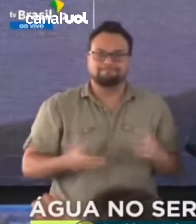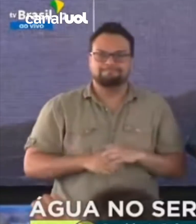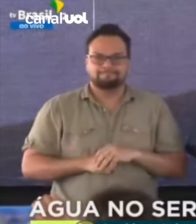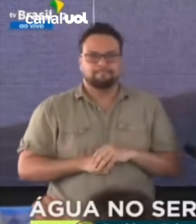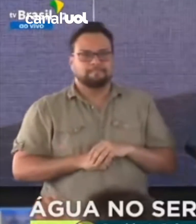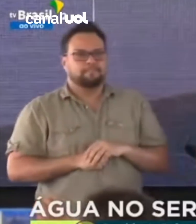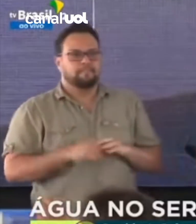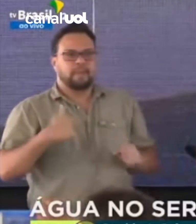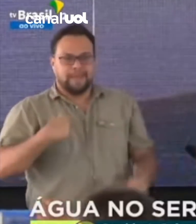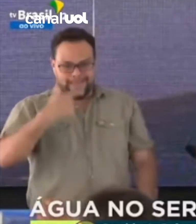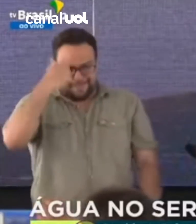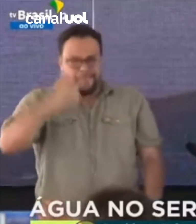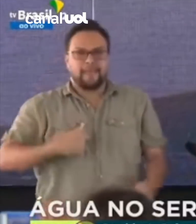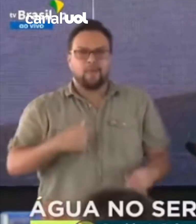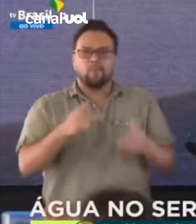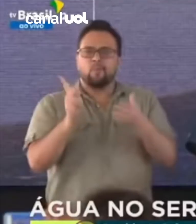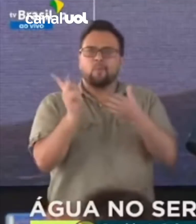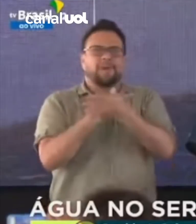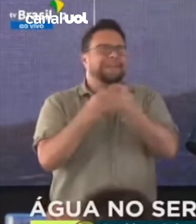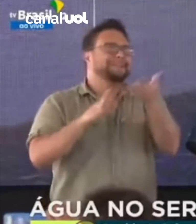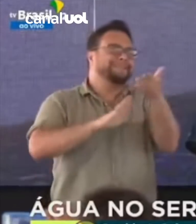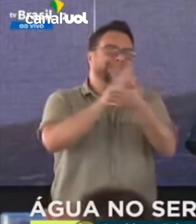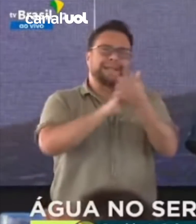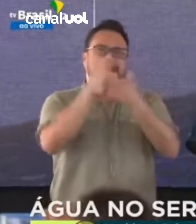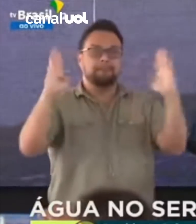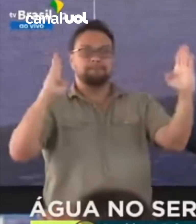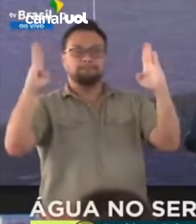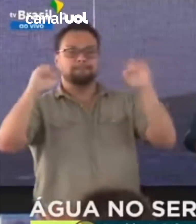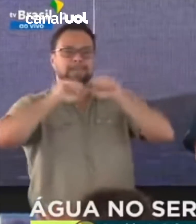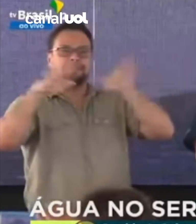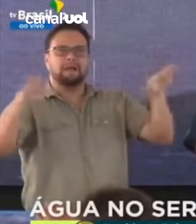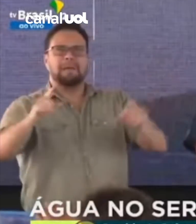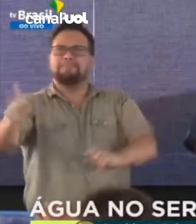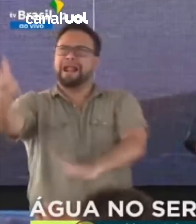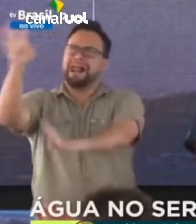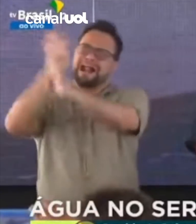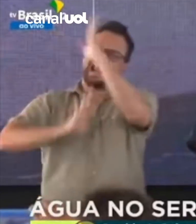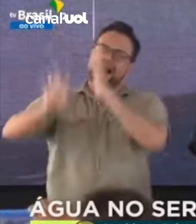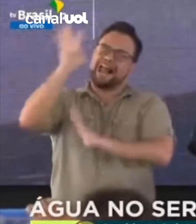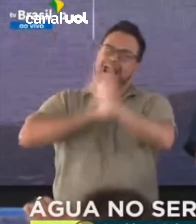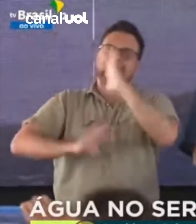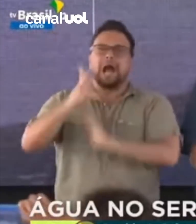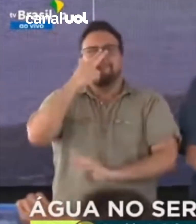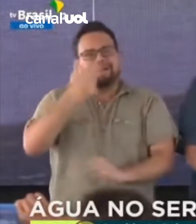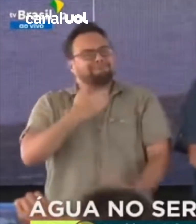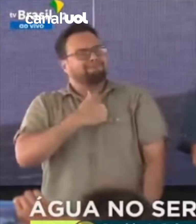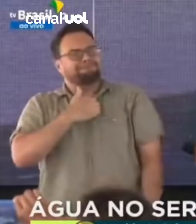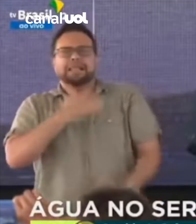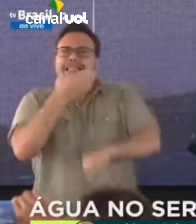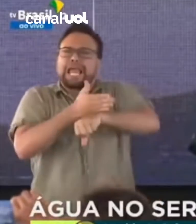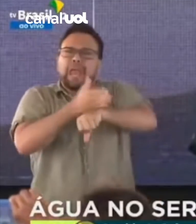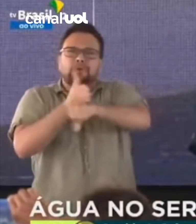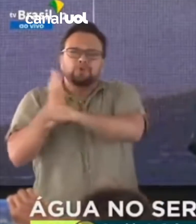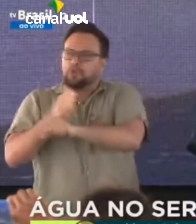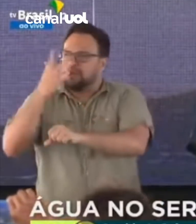Eu não errei nenhuma durante a pandemia. Fui atacado covardemente o tempo todo.